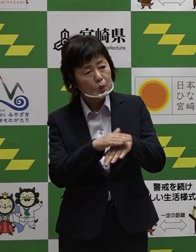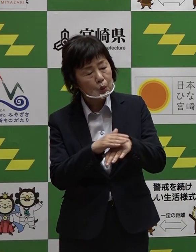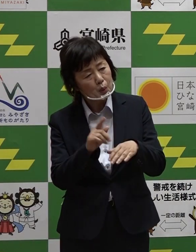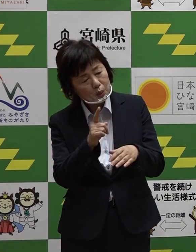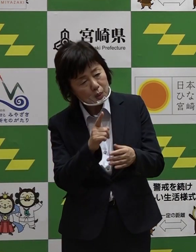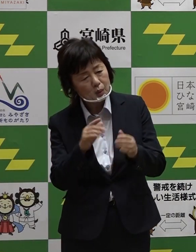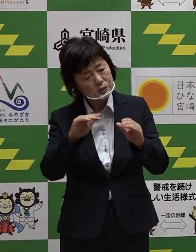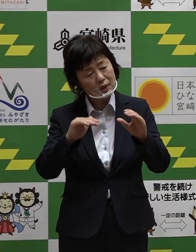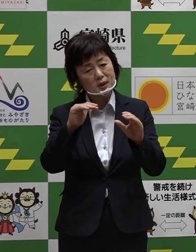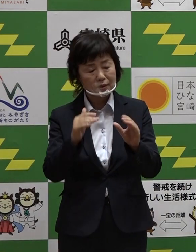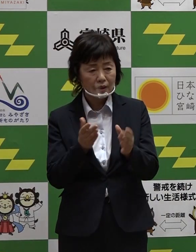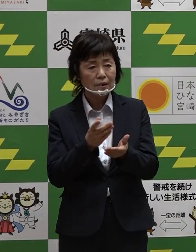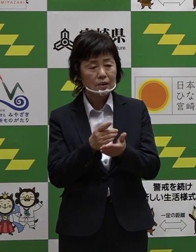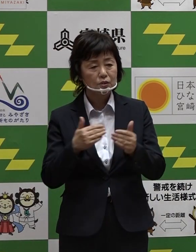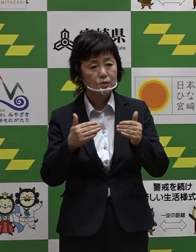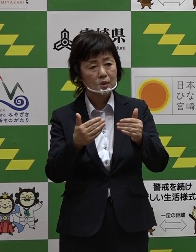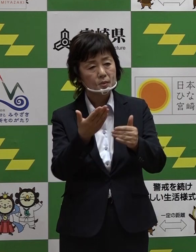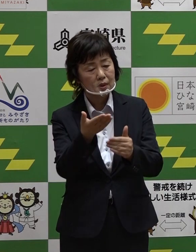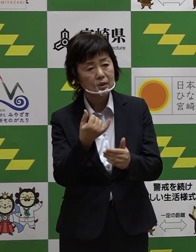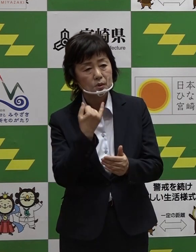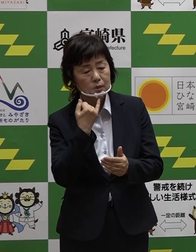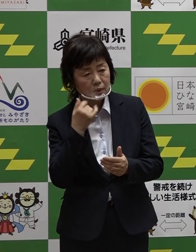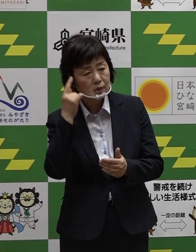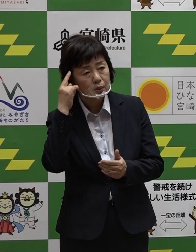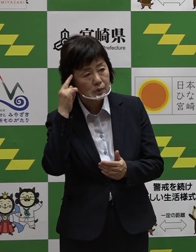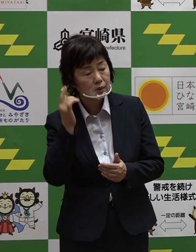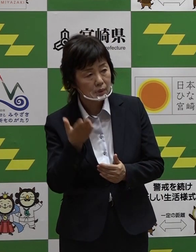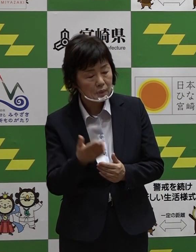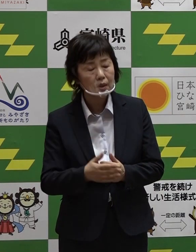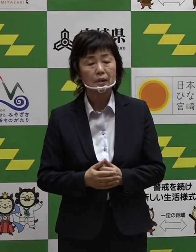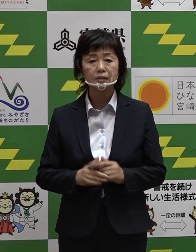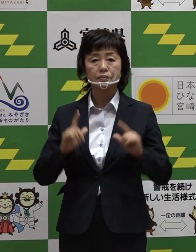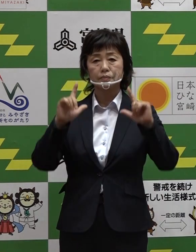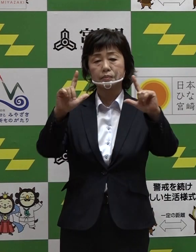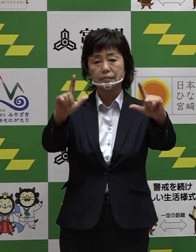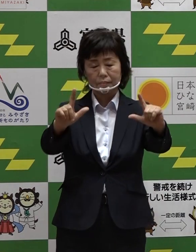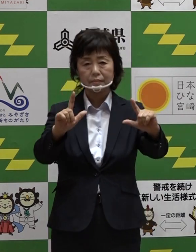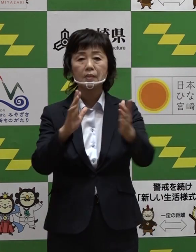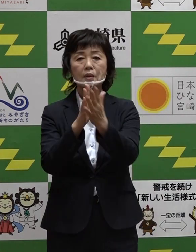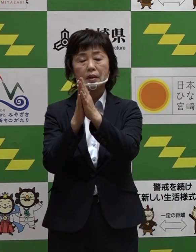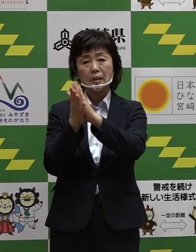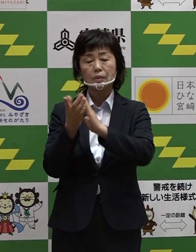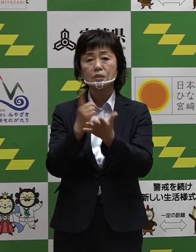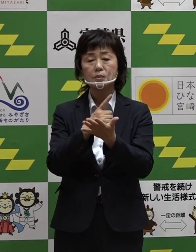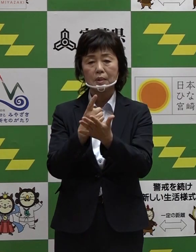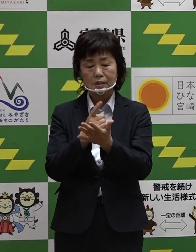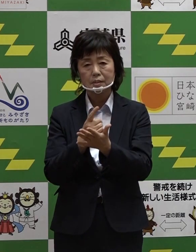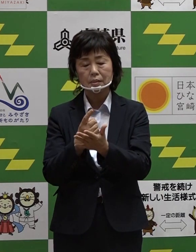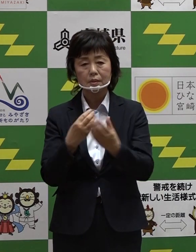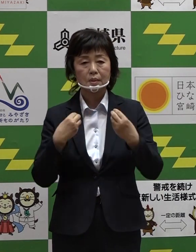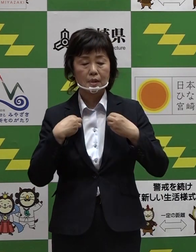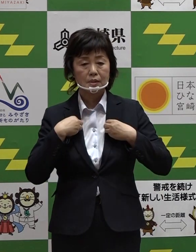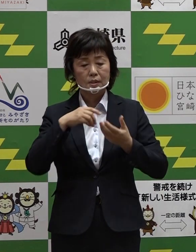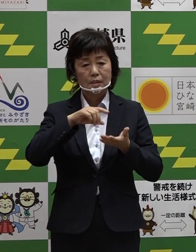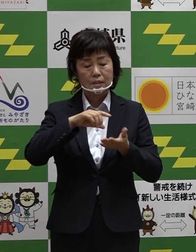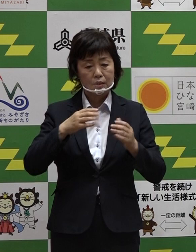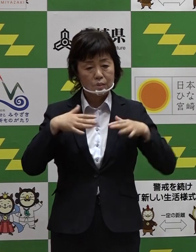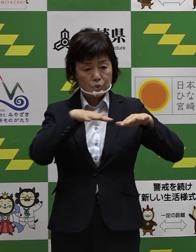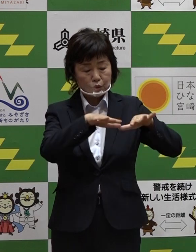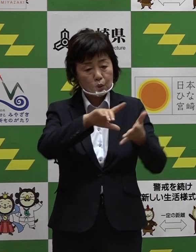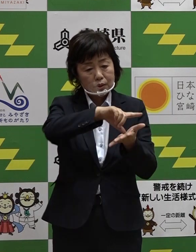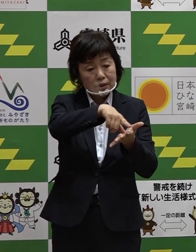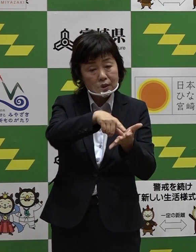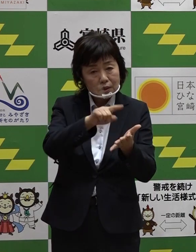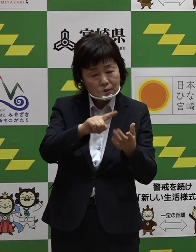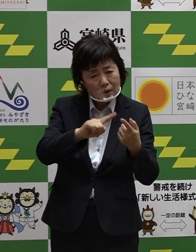かと、はい、その辺のお考えを。 先ほど言いましたような基準によって県が示す感染流行地域というものをもしあればですね、